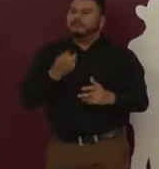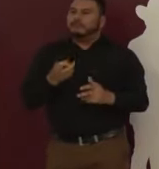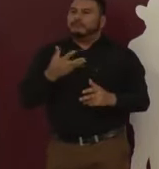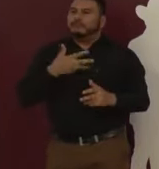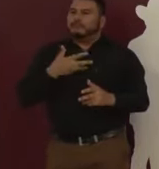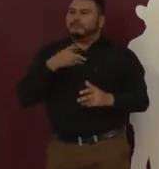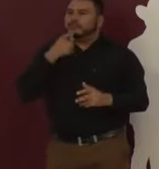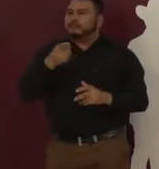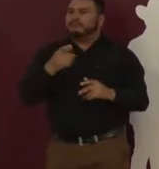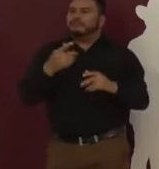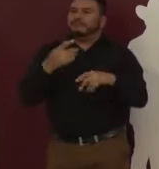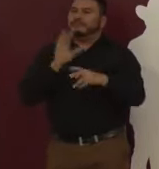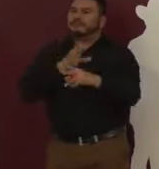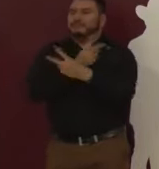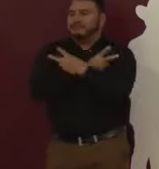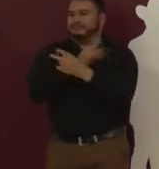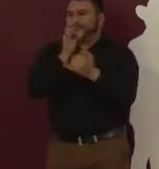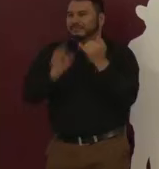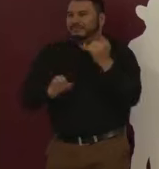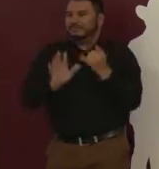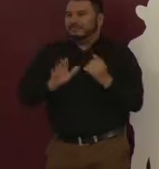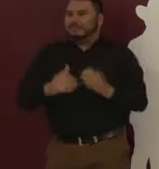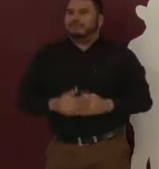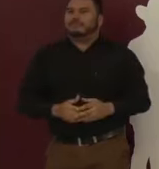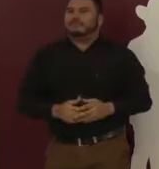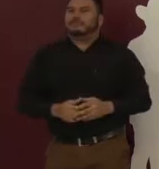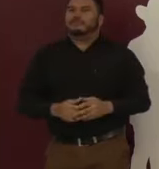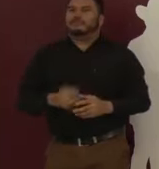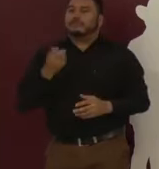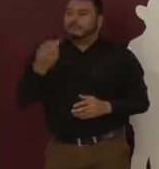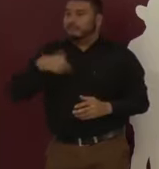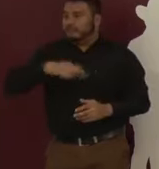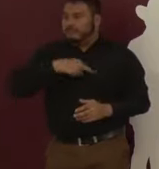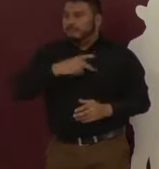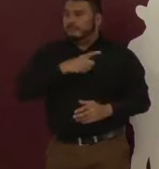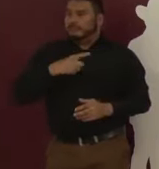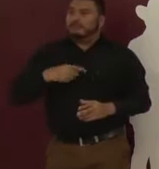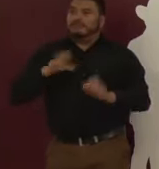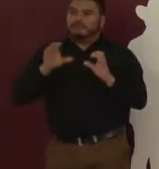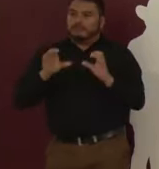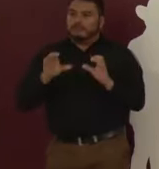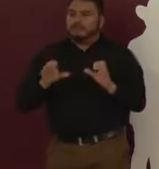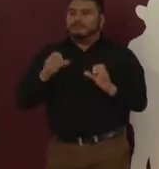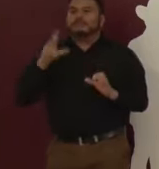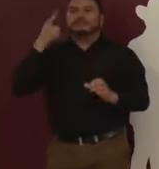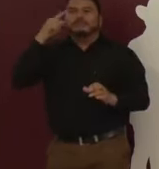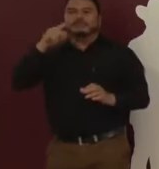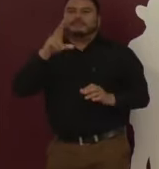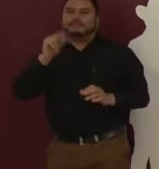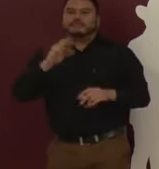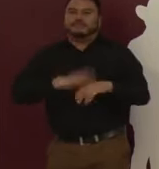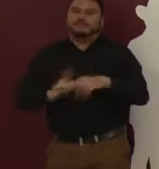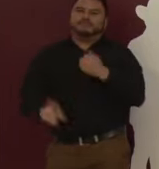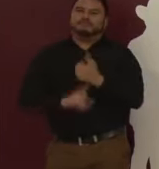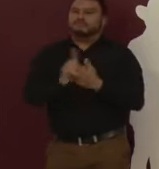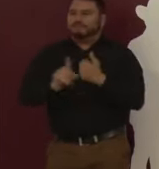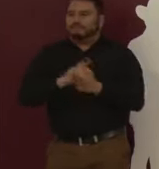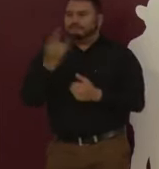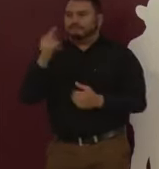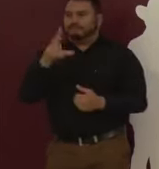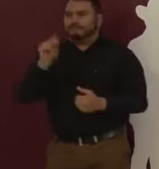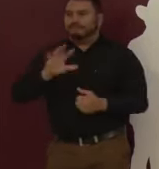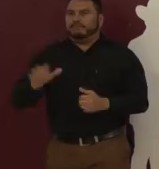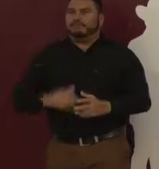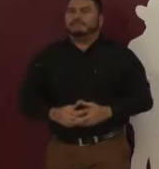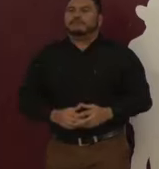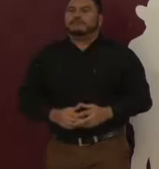toman las últimas vacaciones. Entonces vamos a tener cuidado de que esto no nos genere mayores problemas para Tijuana.